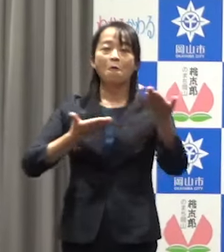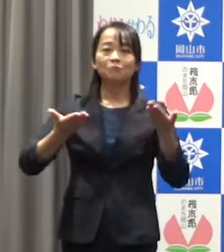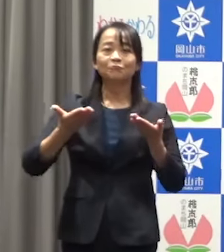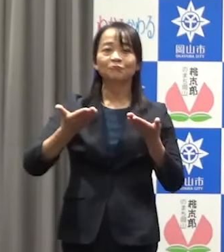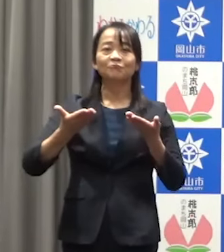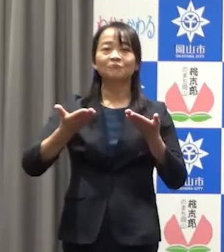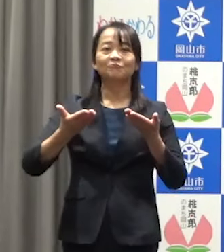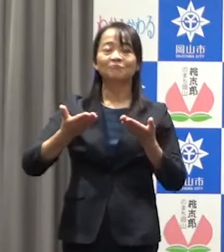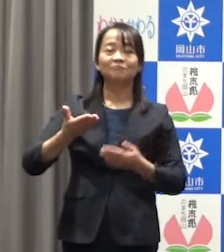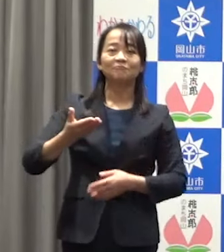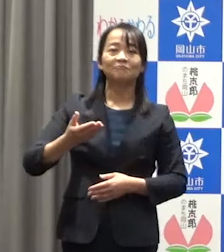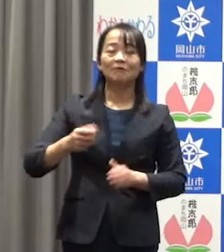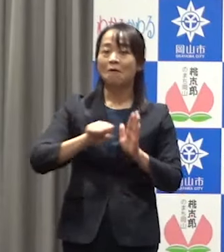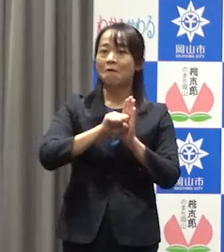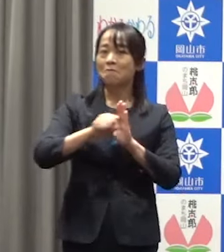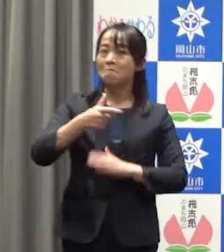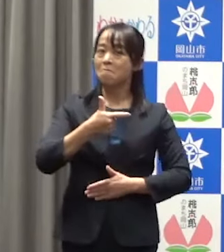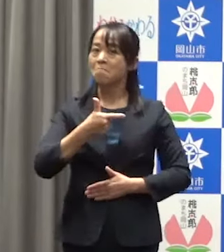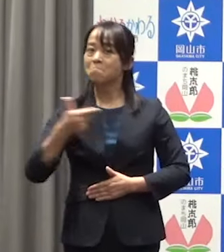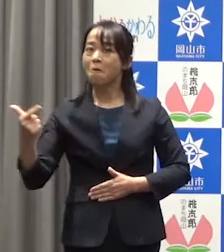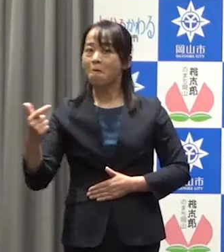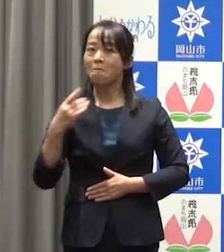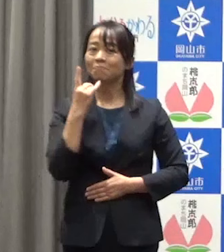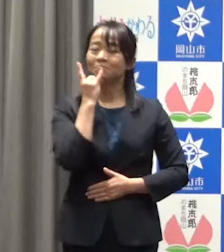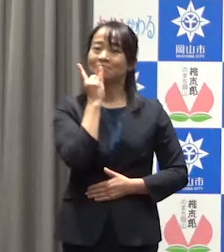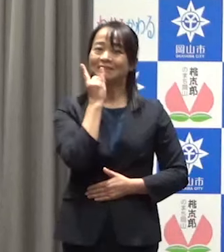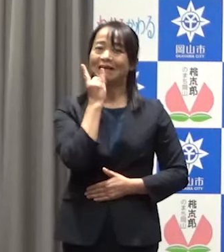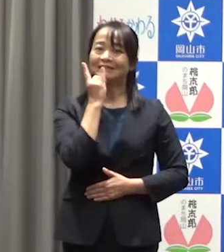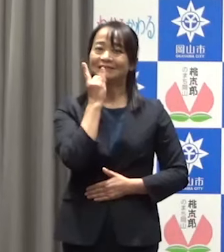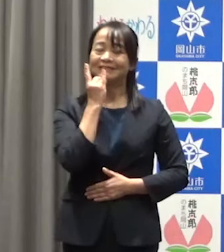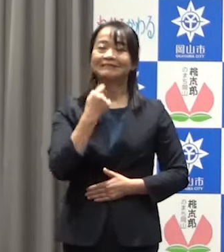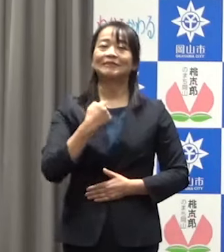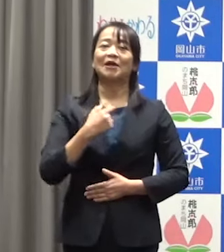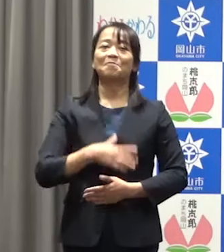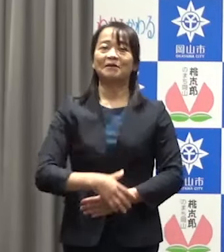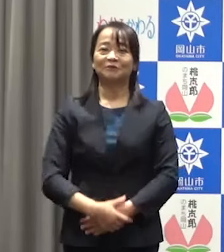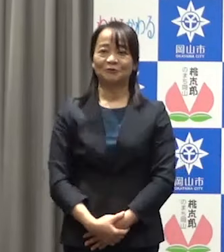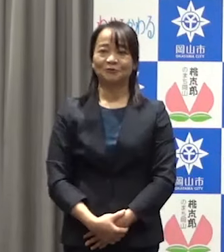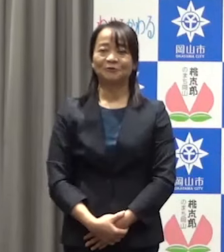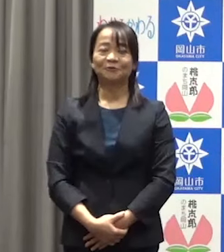学反応に大きな期待をしているところであります。